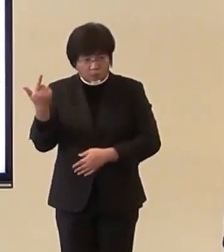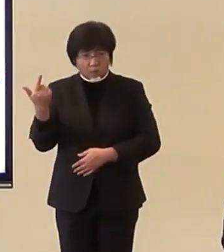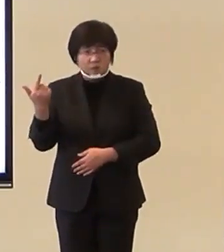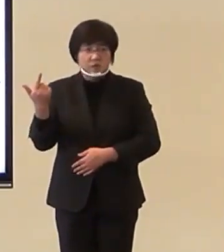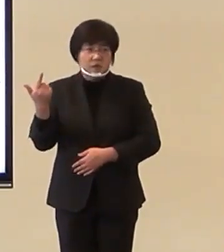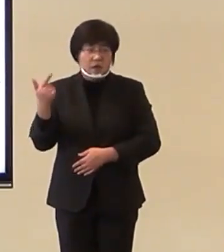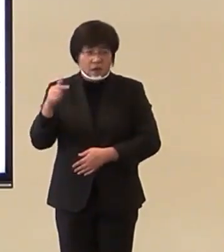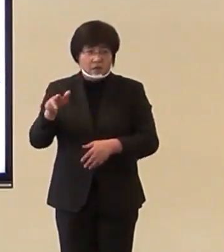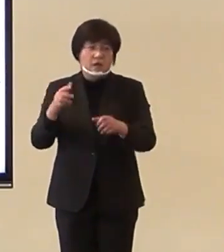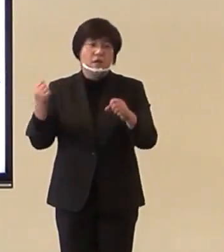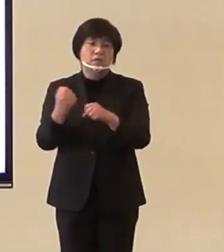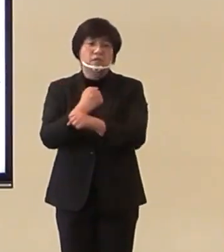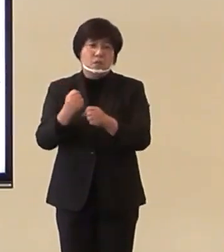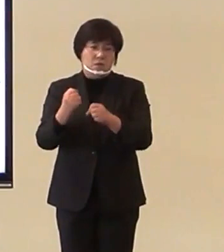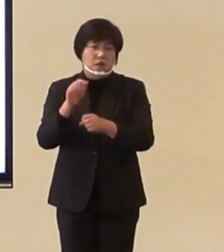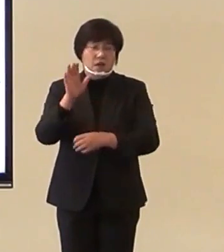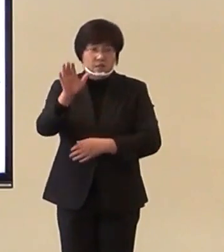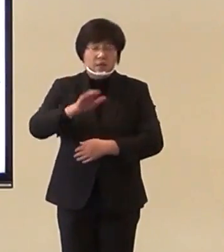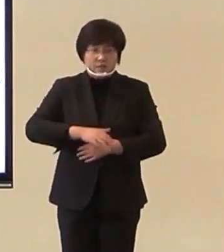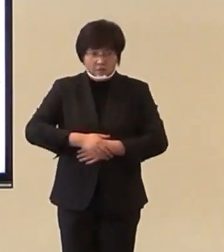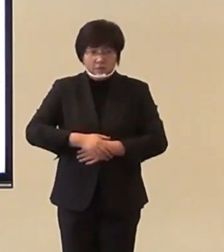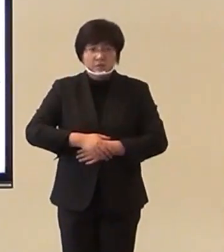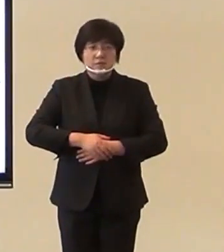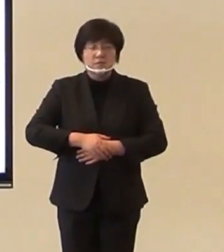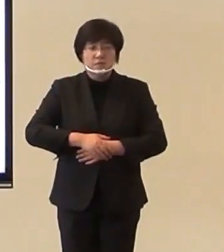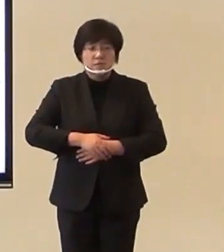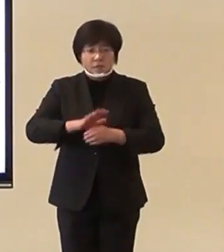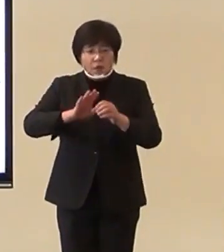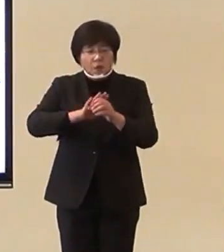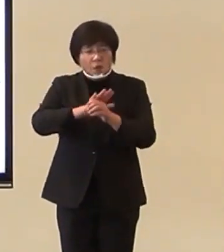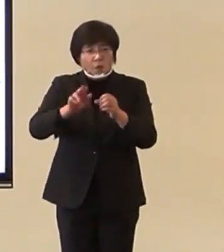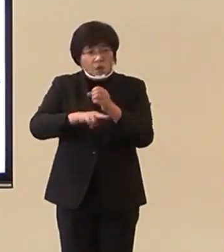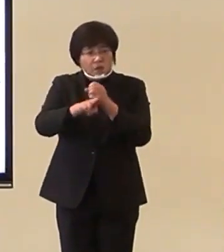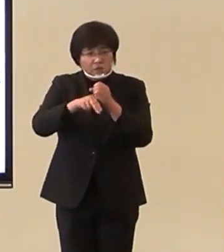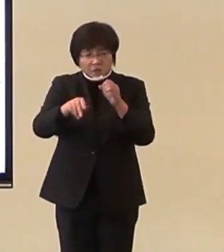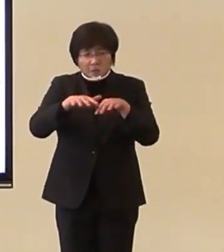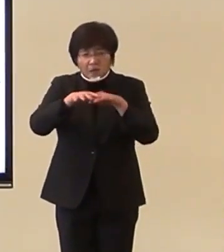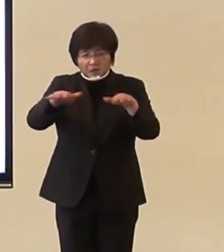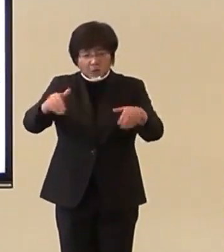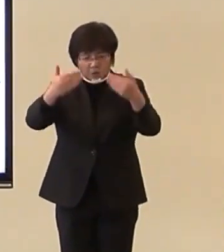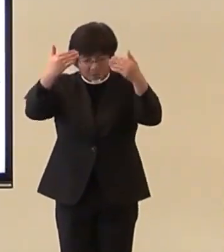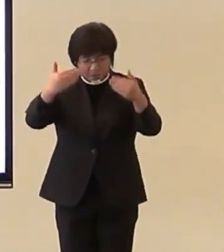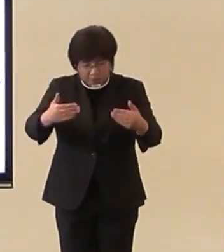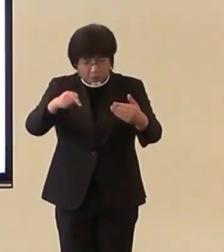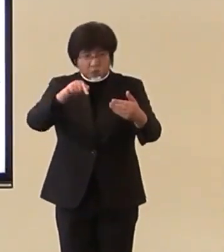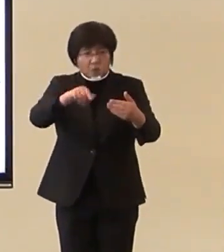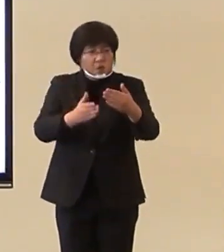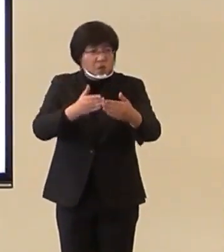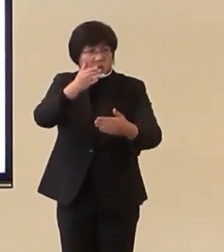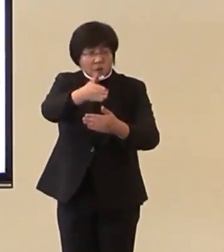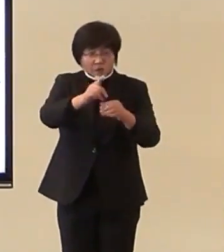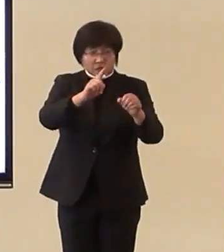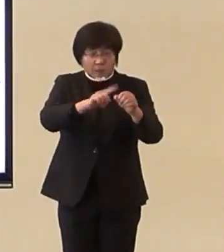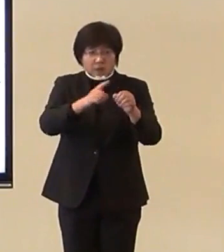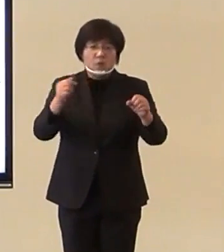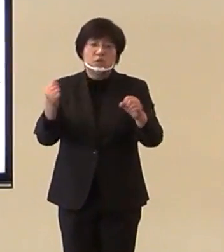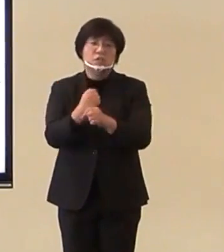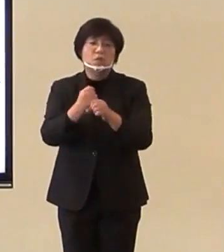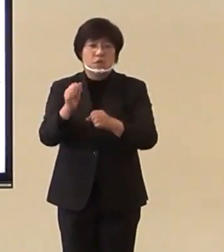先事業課題を乗り越えて、コロナ禍を乗り越えていくための事業でありますから、ここは大き